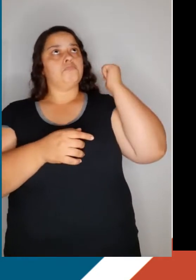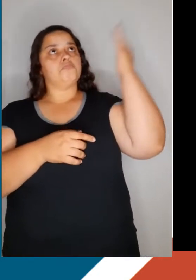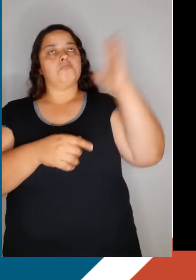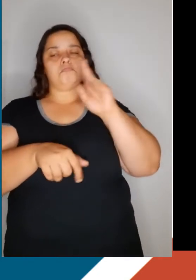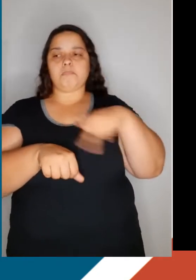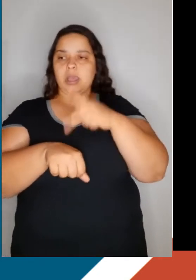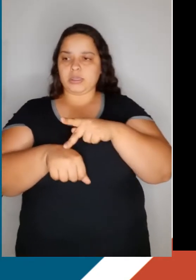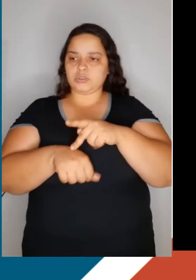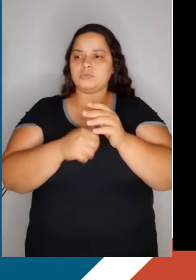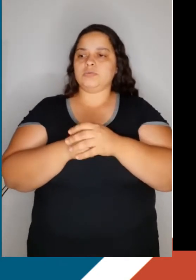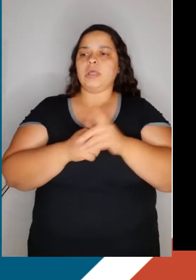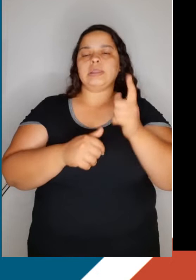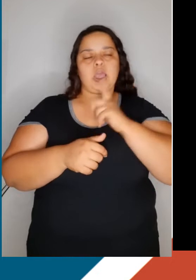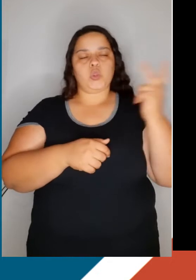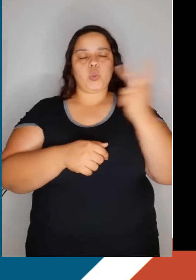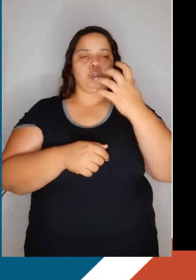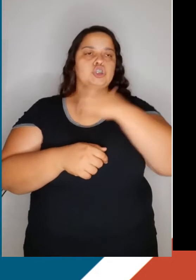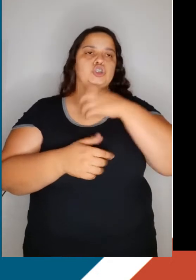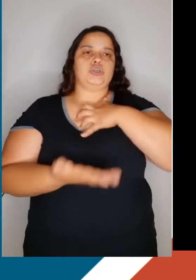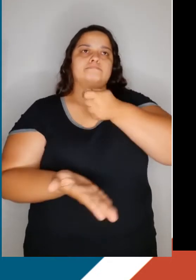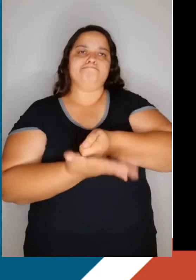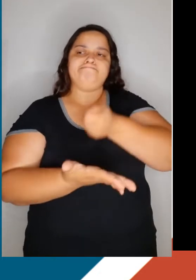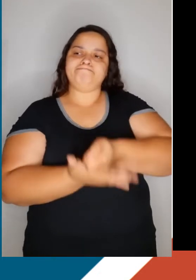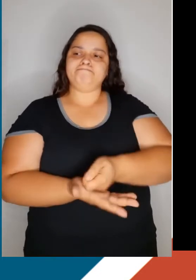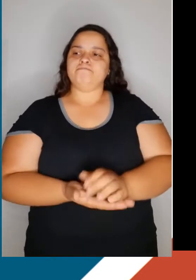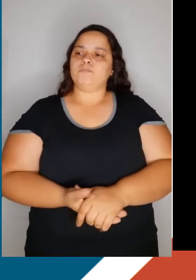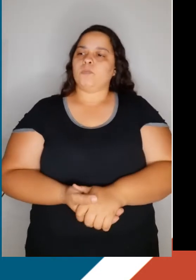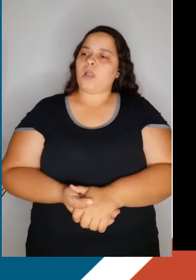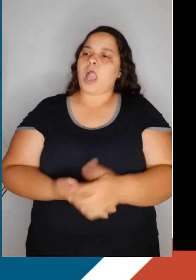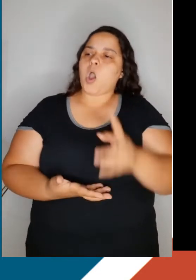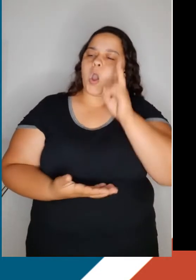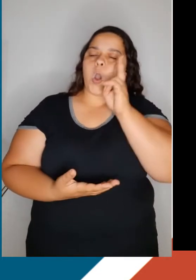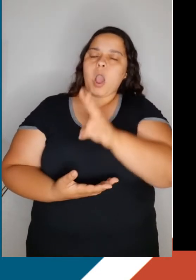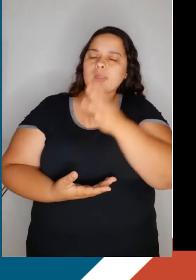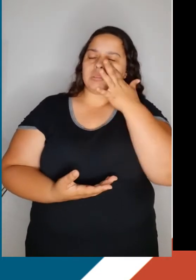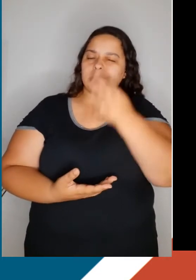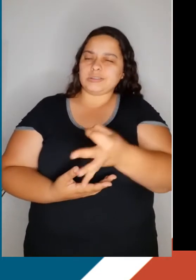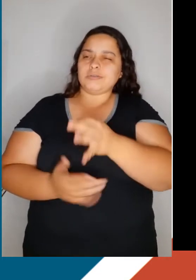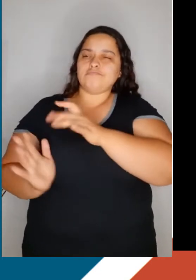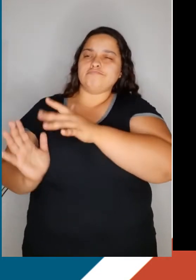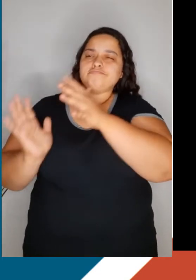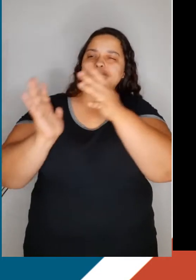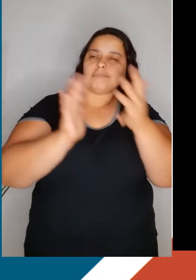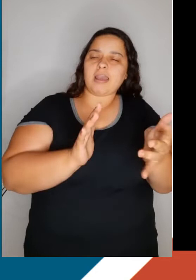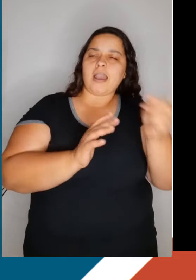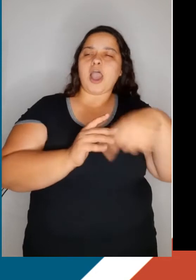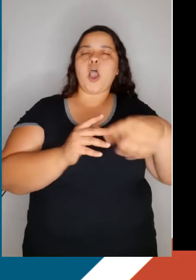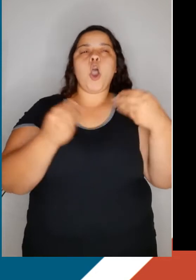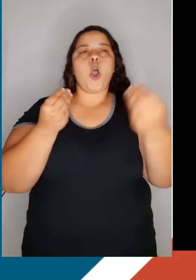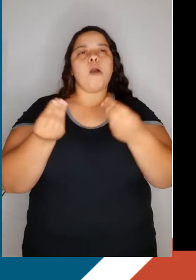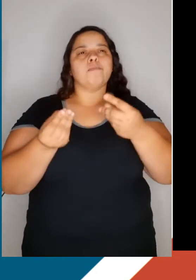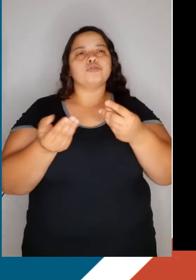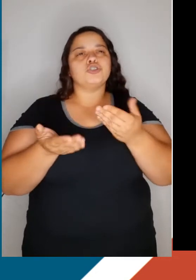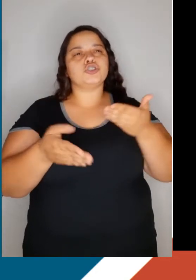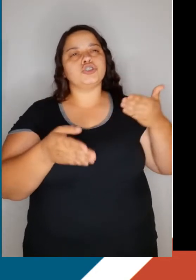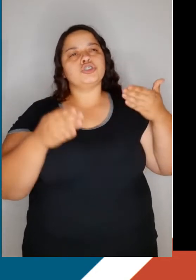mas as duas eram formas de dominação. Olhando com um pouquinho mais de atenção para o que foi a corrida para a África, a gente precisa prestar